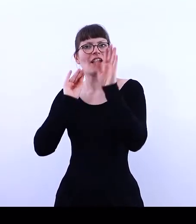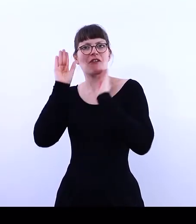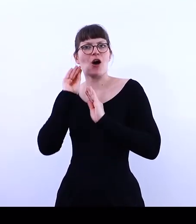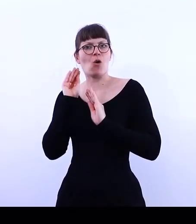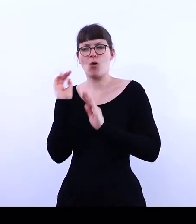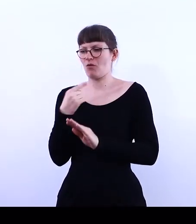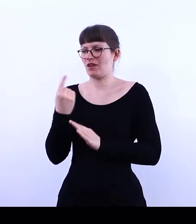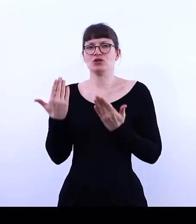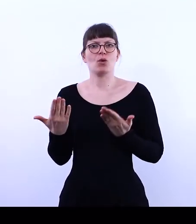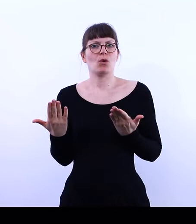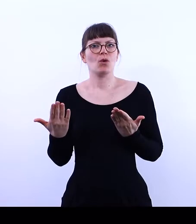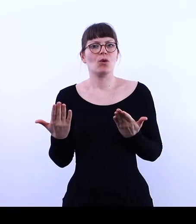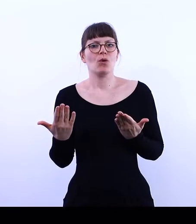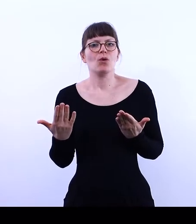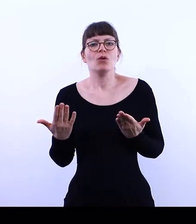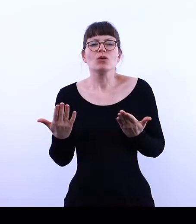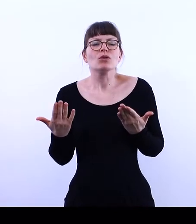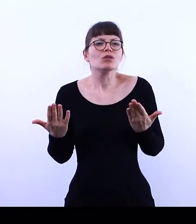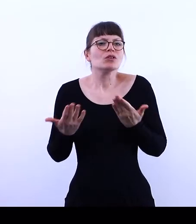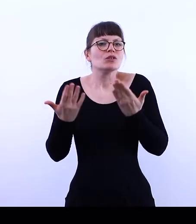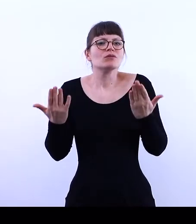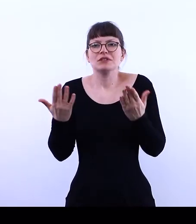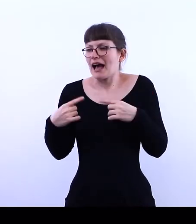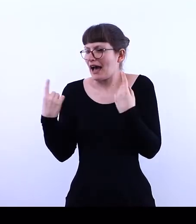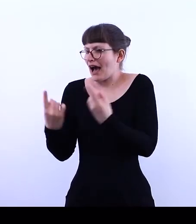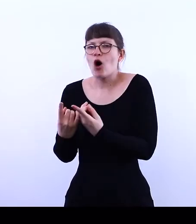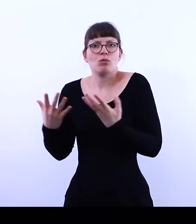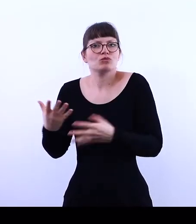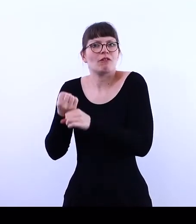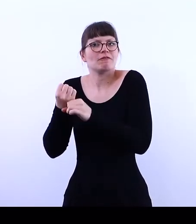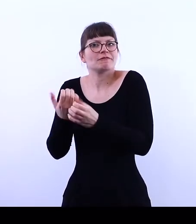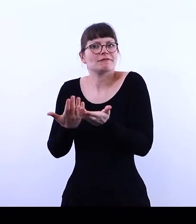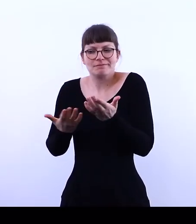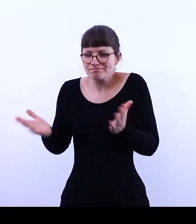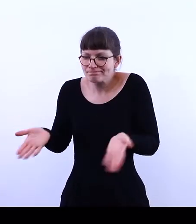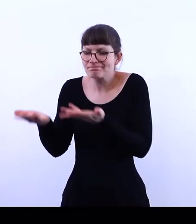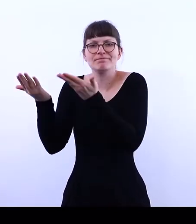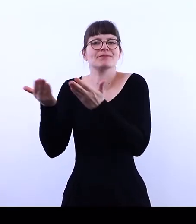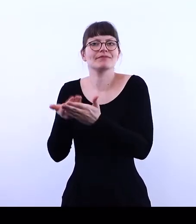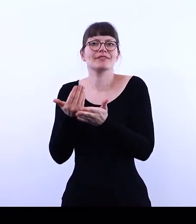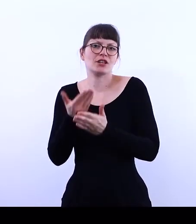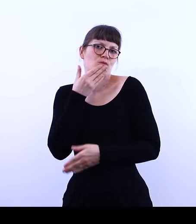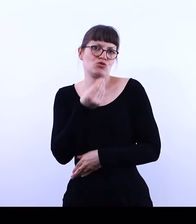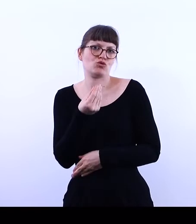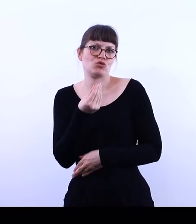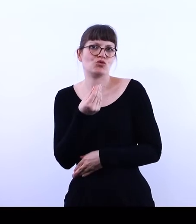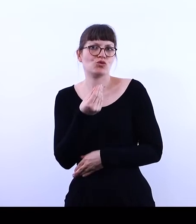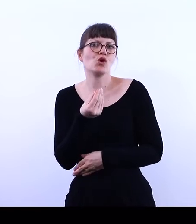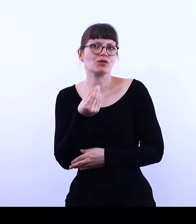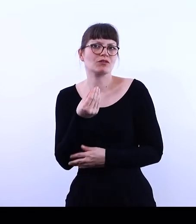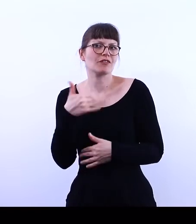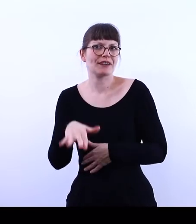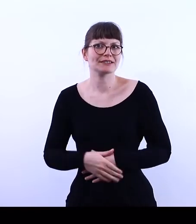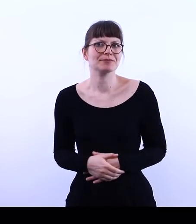in diesen Räumen auch einfach machen können. Deswegen ist es eine sehr, sehr schöne Sache gewesen